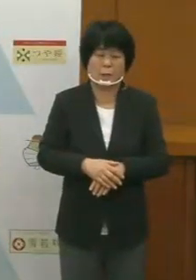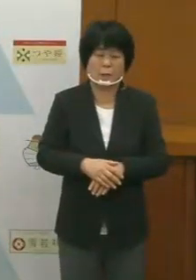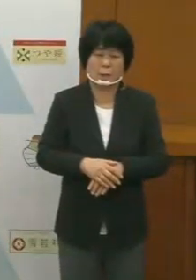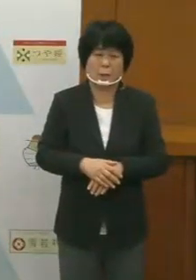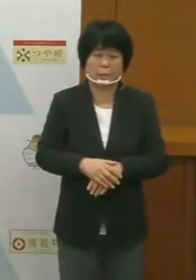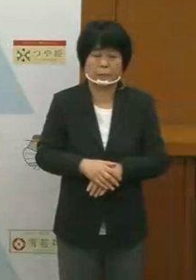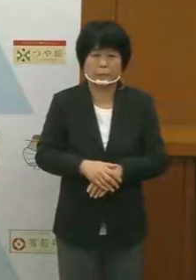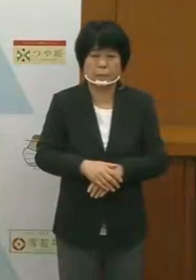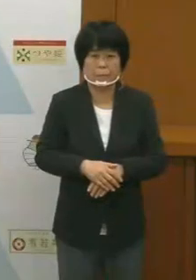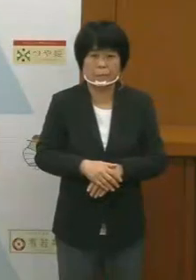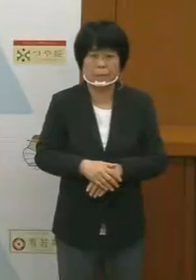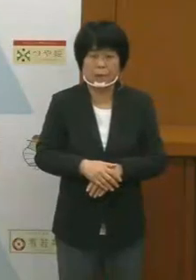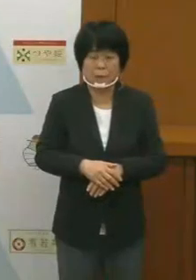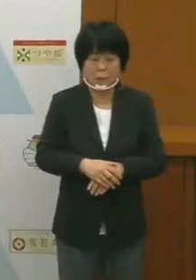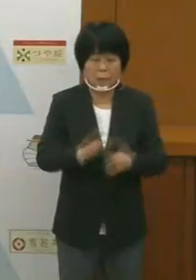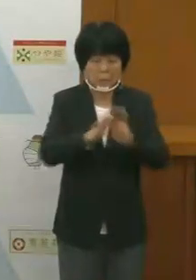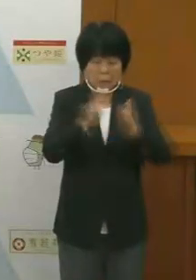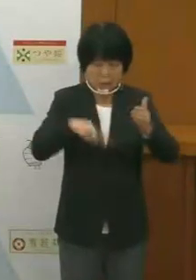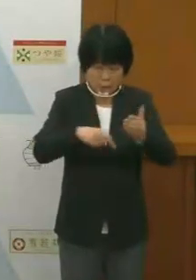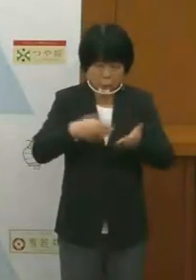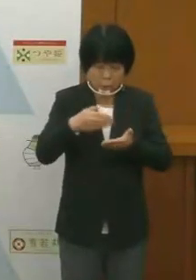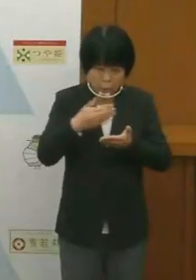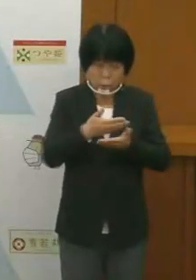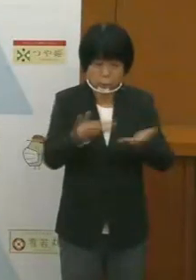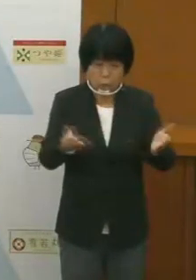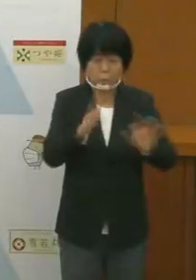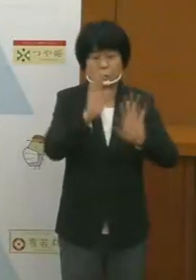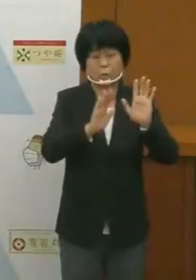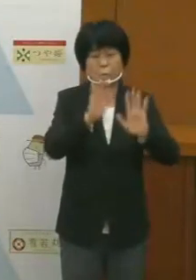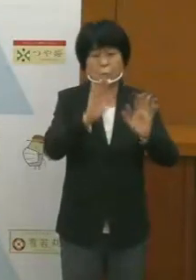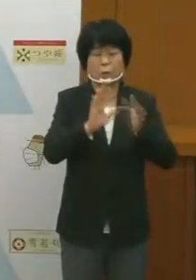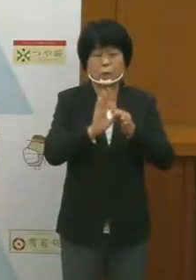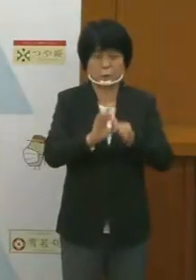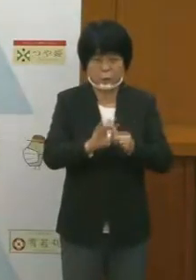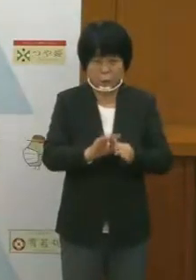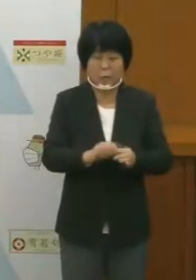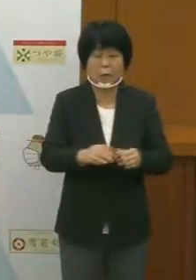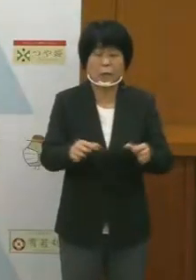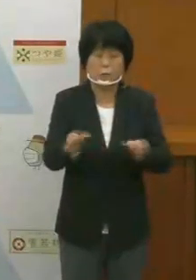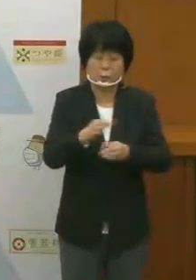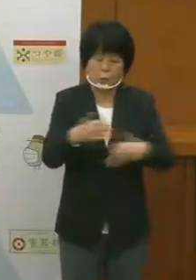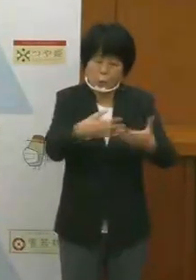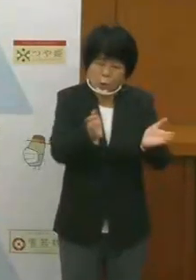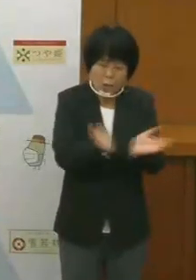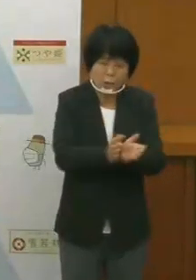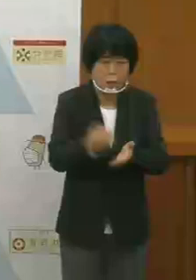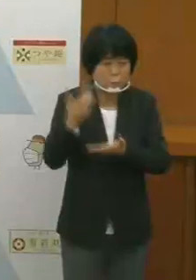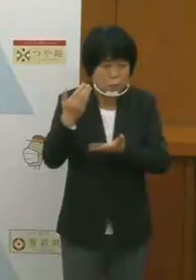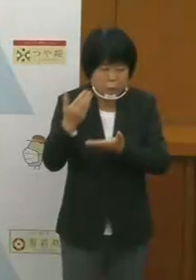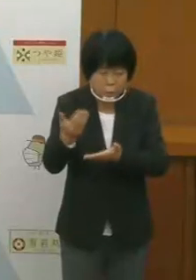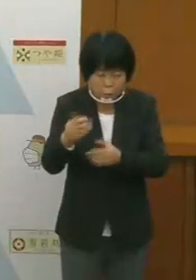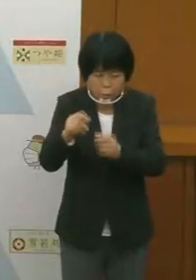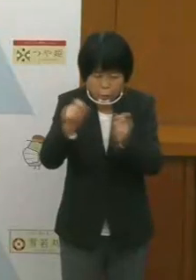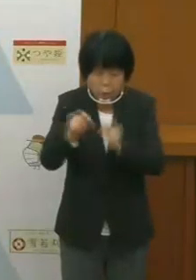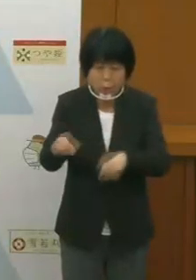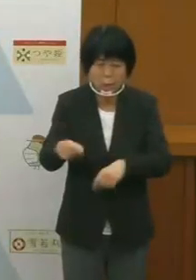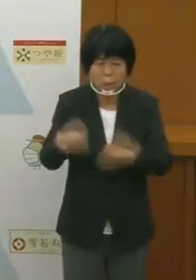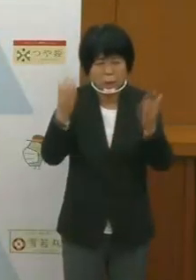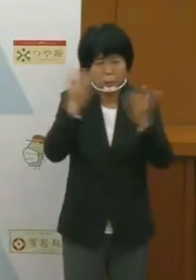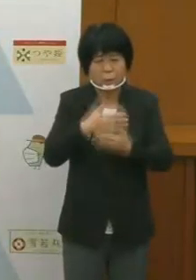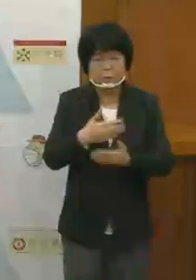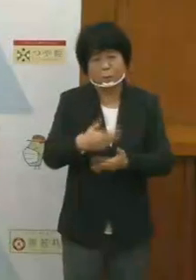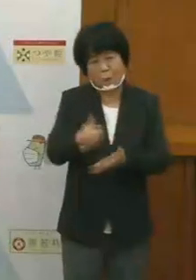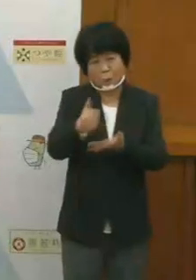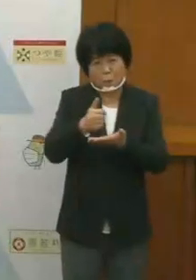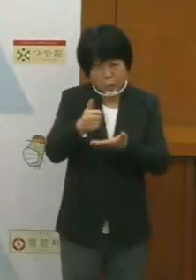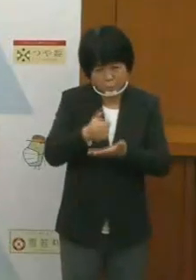。県内の飲食店の状況について商工団体への聞き取りによりますと、夜はほと